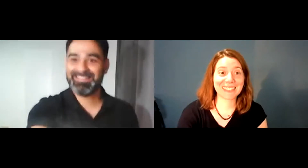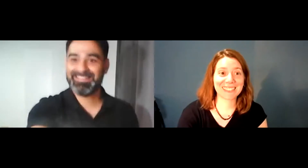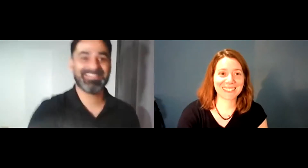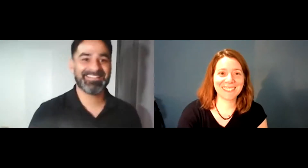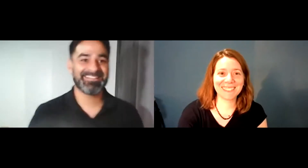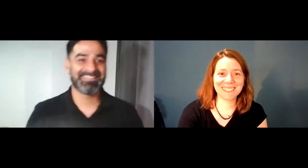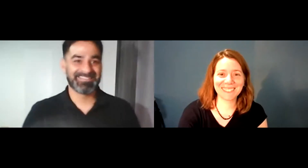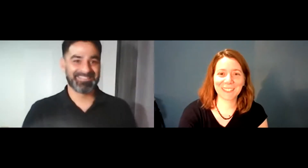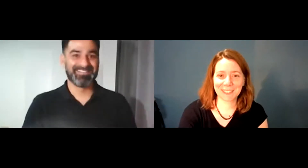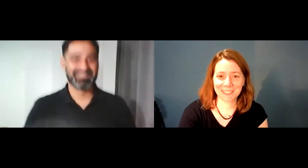Sorpresa.